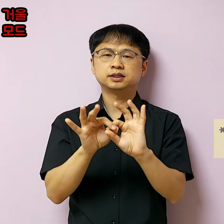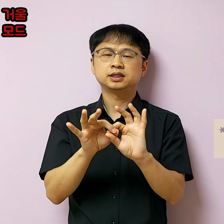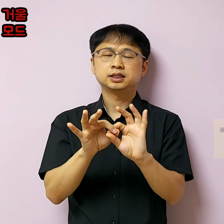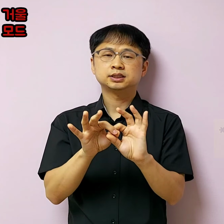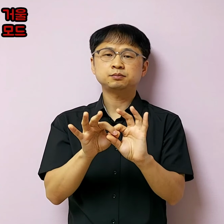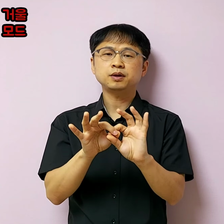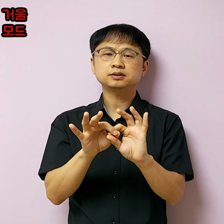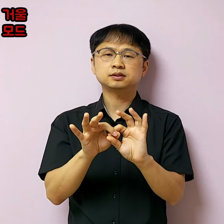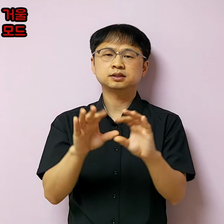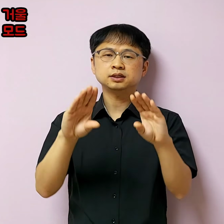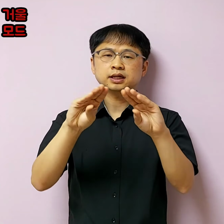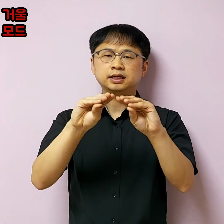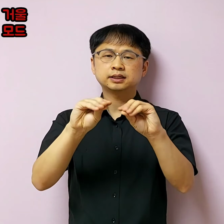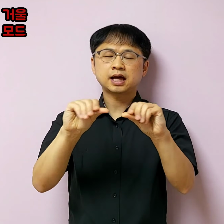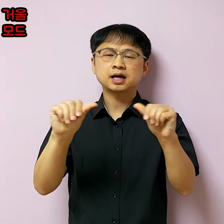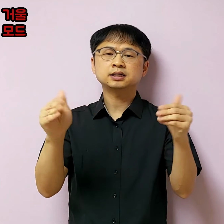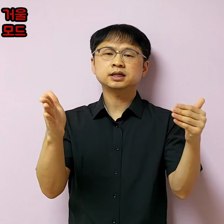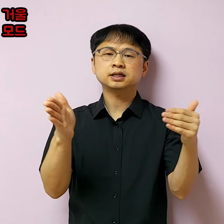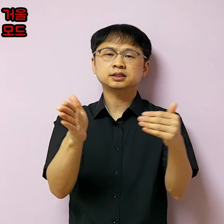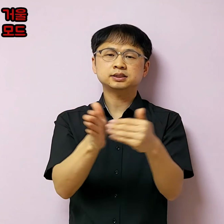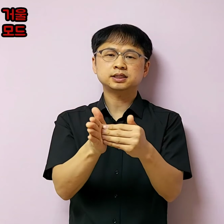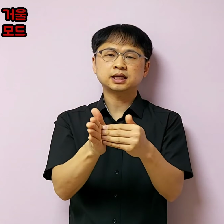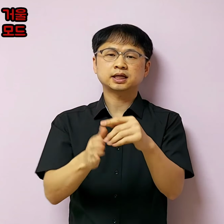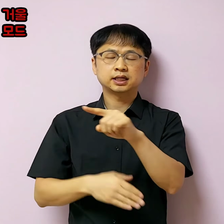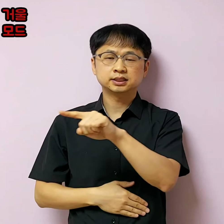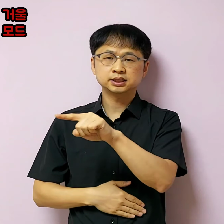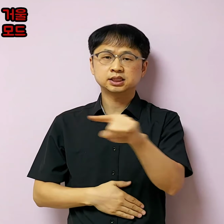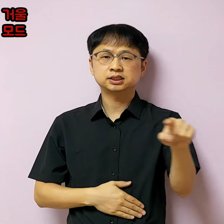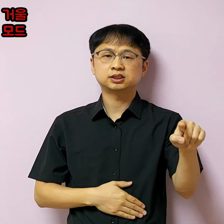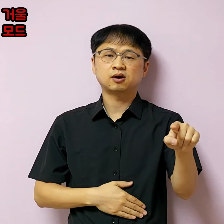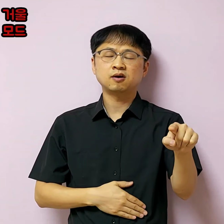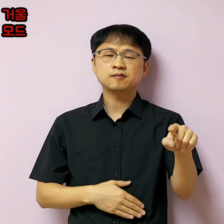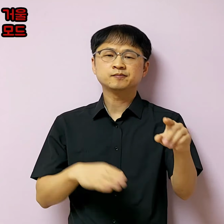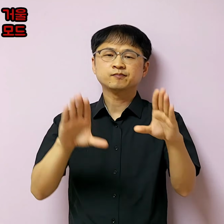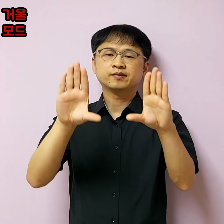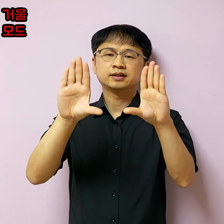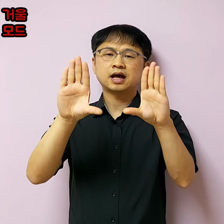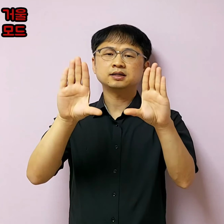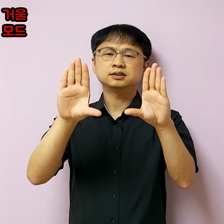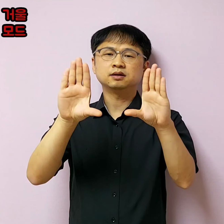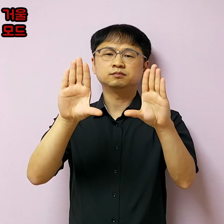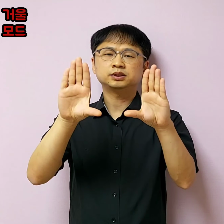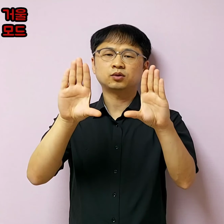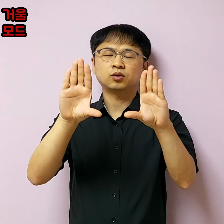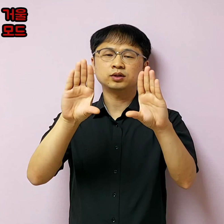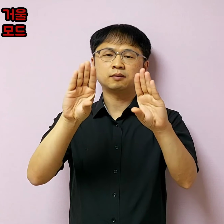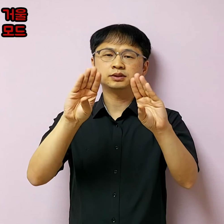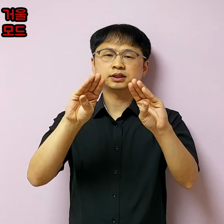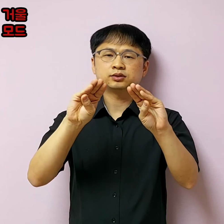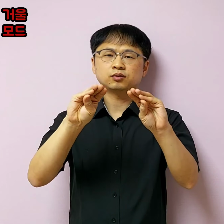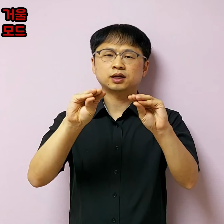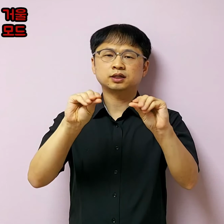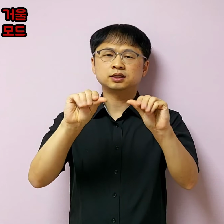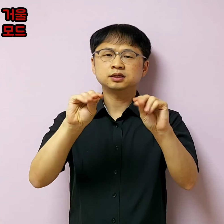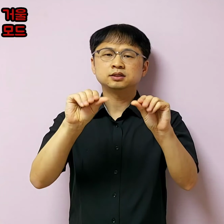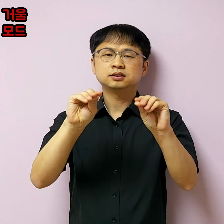사건의 지평선은 땅의 끝을 나타내는 선이죠. 땅은 엄지로 나머지 네 손가락을